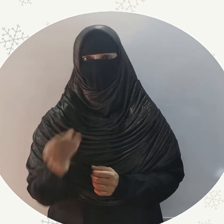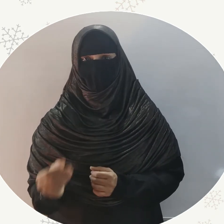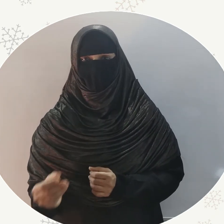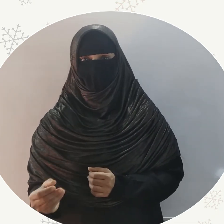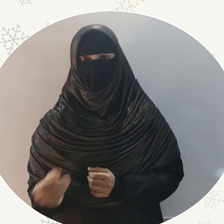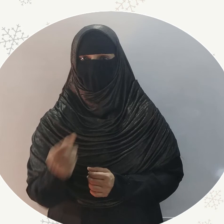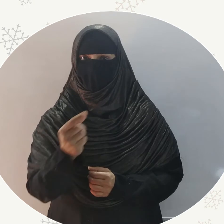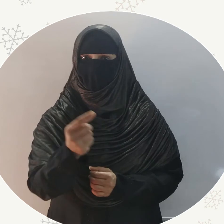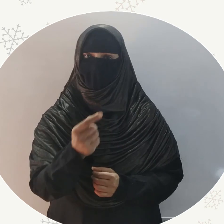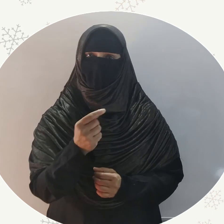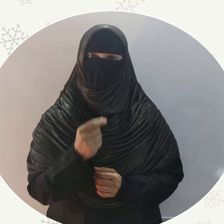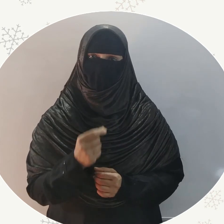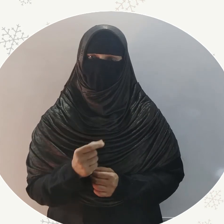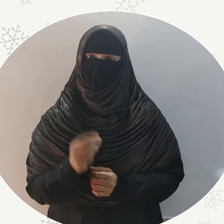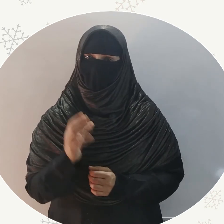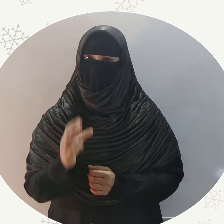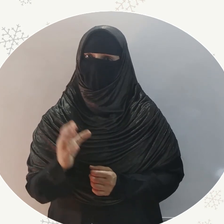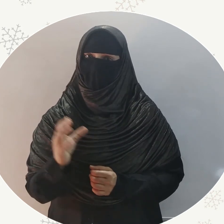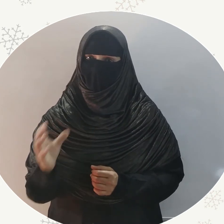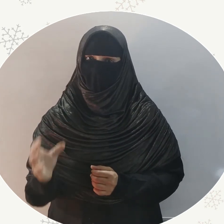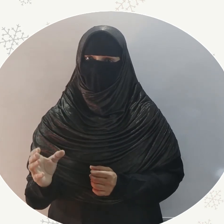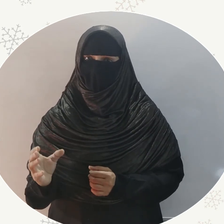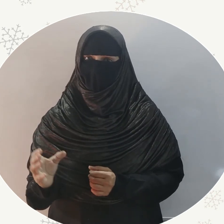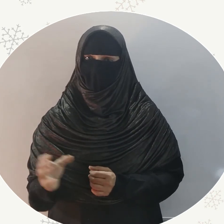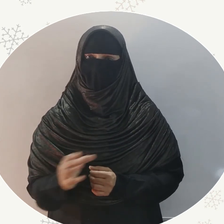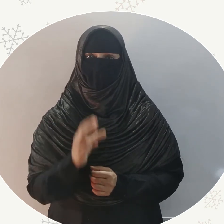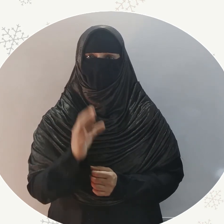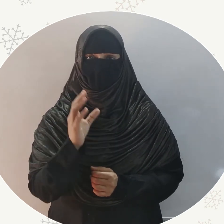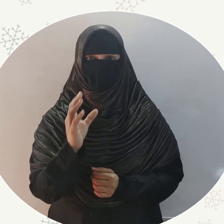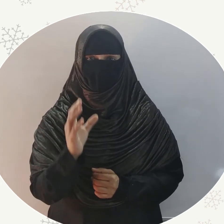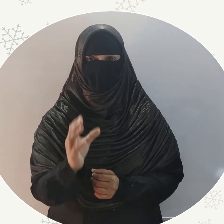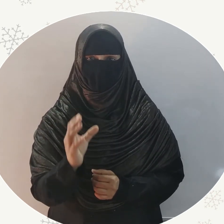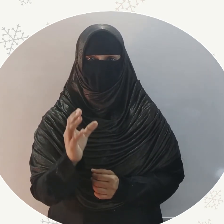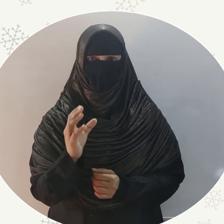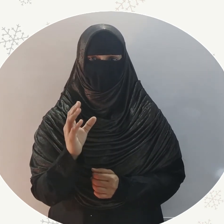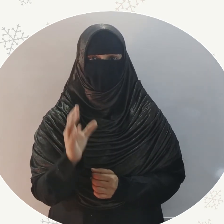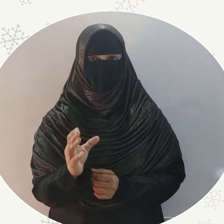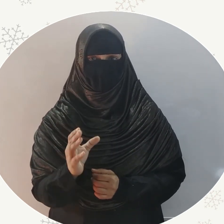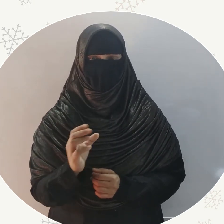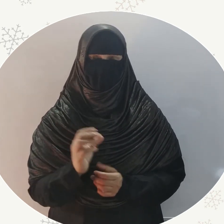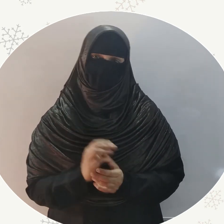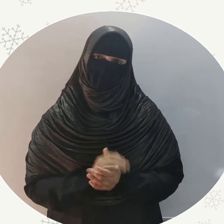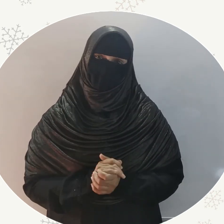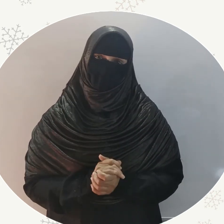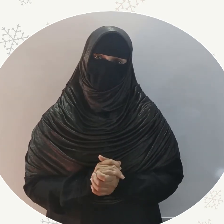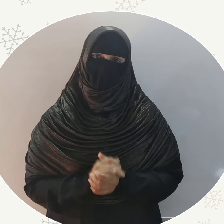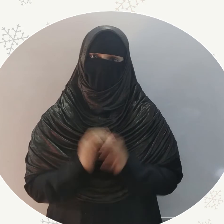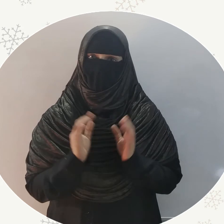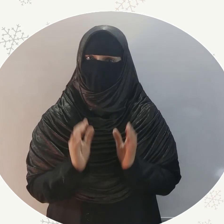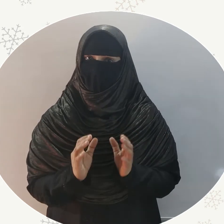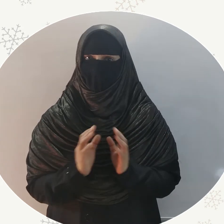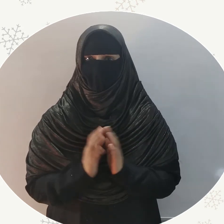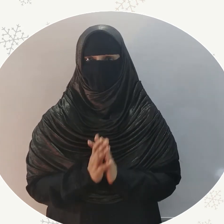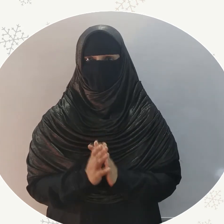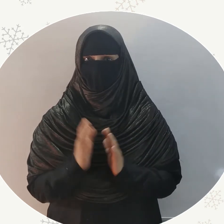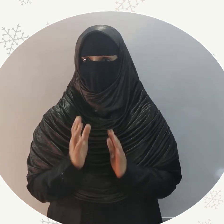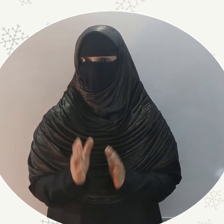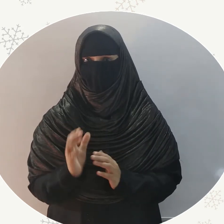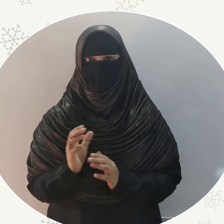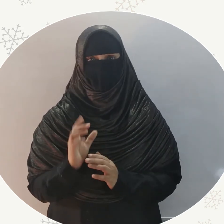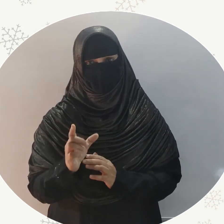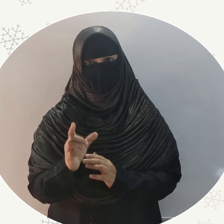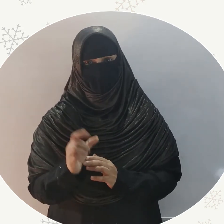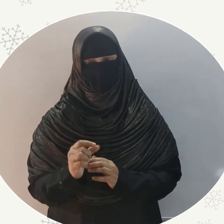നമ്മൾ വിളിക്കുന്നത് എങ്ങനെയാണ്? മമ്മി. നമ്മൾ മമ്മി എന്നല്ല വിളിക്കേണ്ടത്, മമ്മി. മമ്മി കറക്റ്റ് പ്രൊണൗൺസിയേഷൻ. അതുപോലെ കിറ്റി